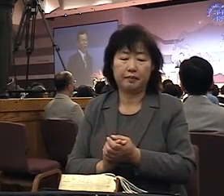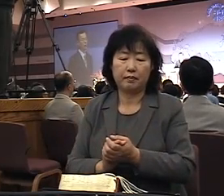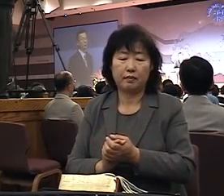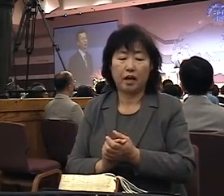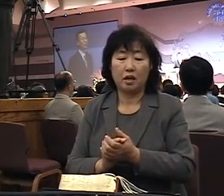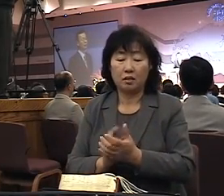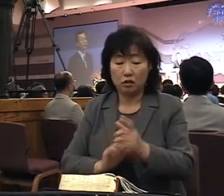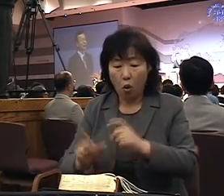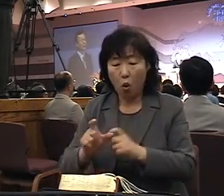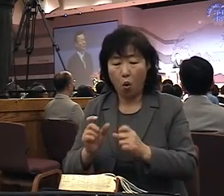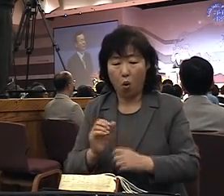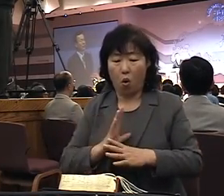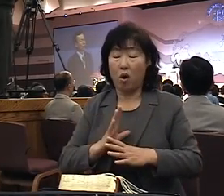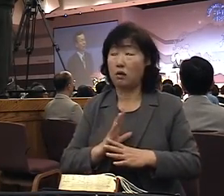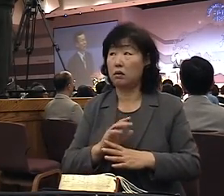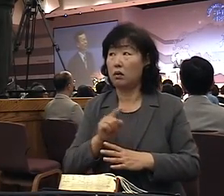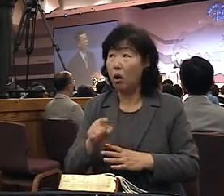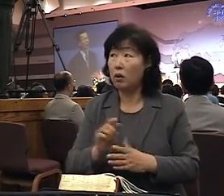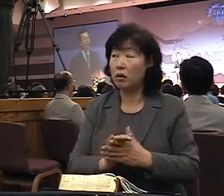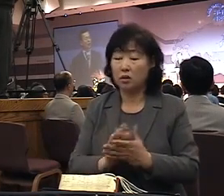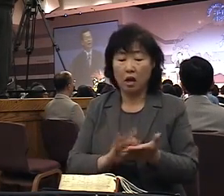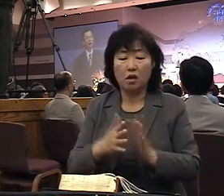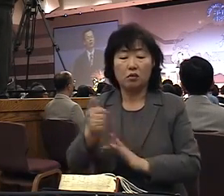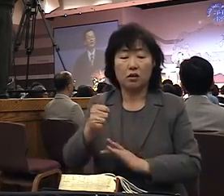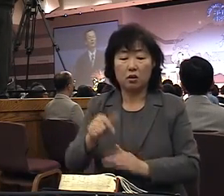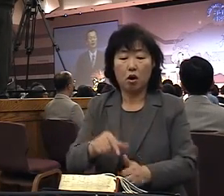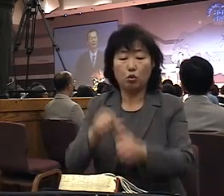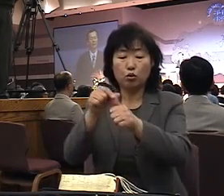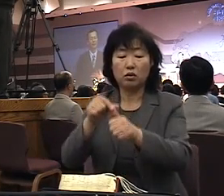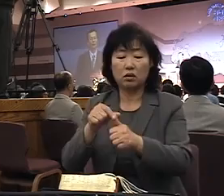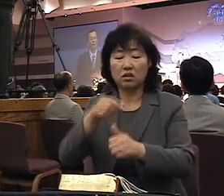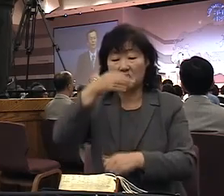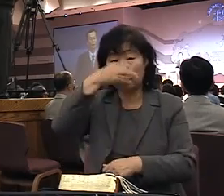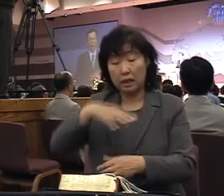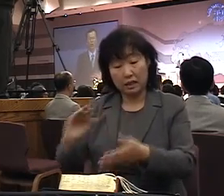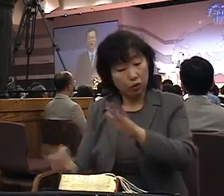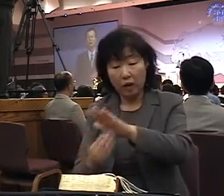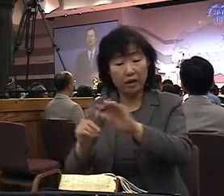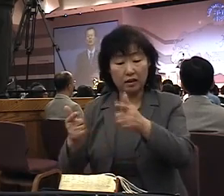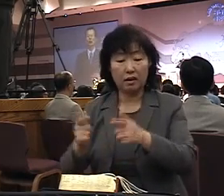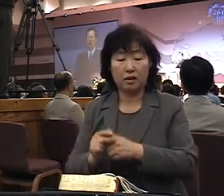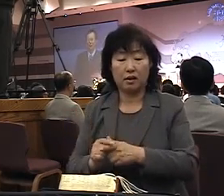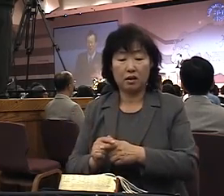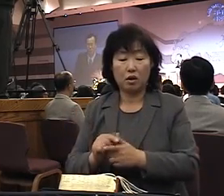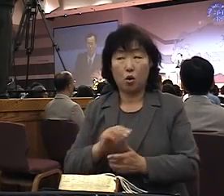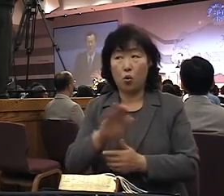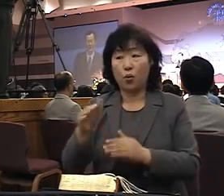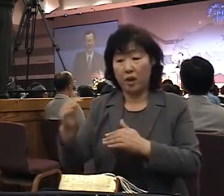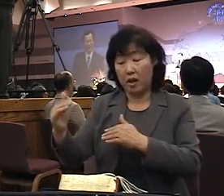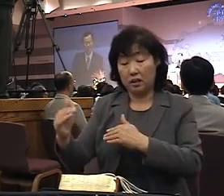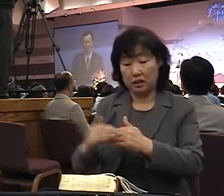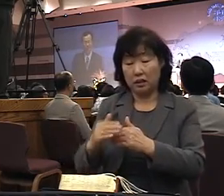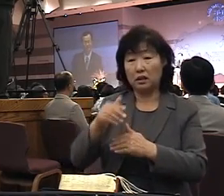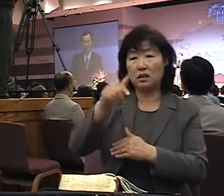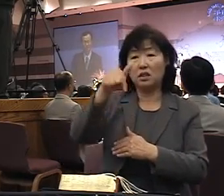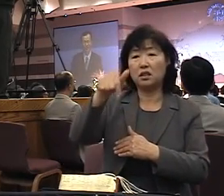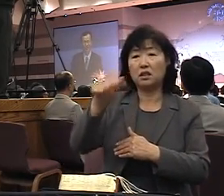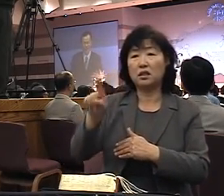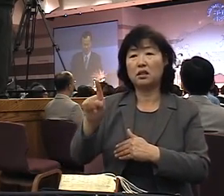더 놀라운 것은 예수님이 그 구속을 그냥 이루시던가 우리의 근족이 돼서 이루십니다.